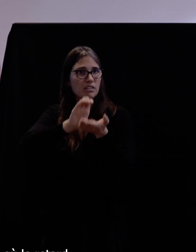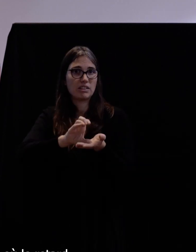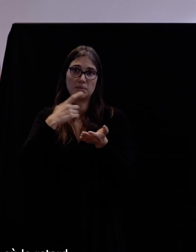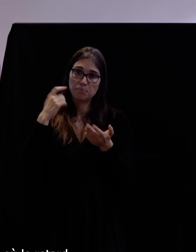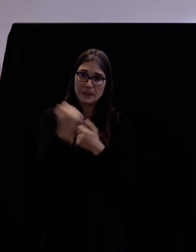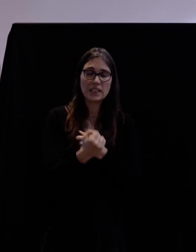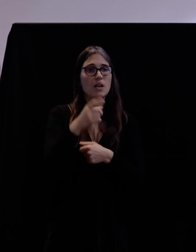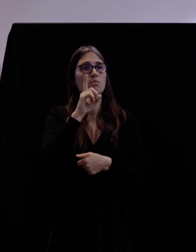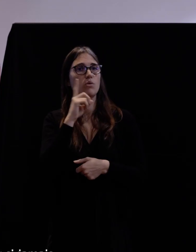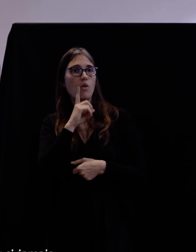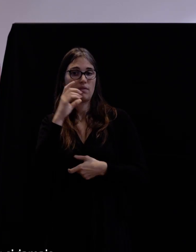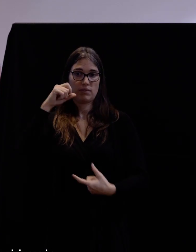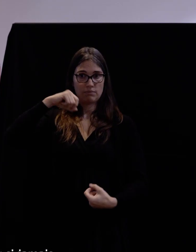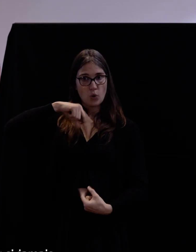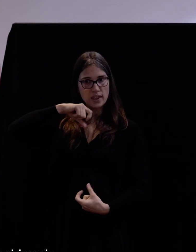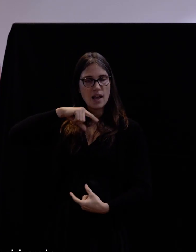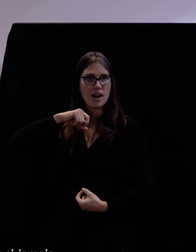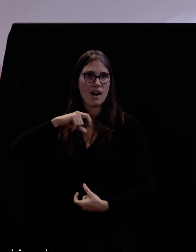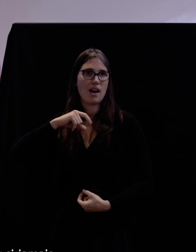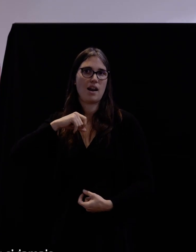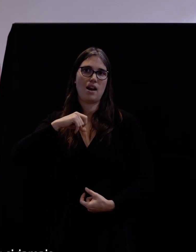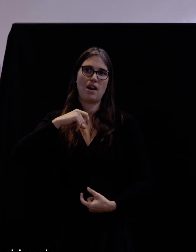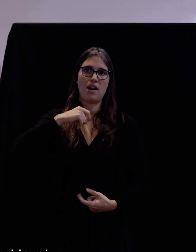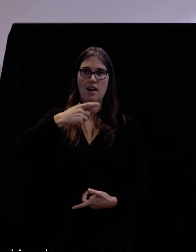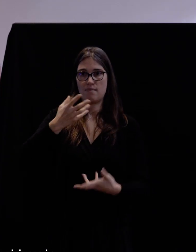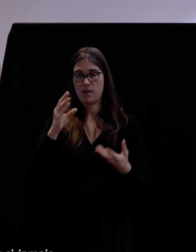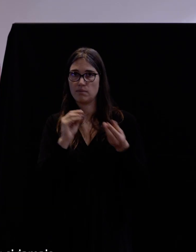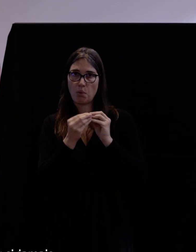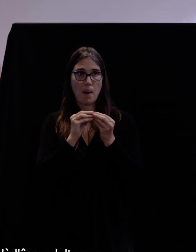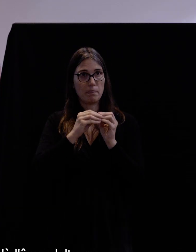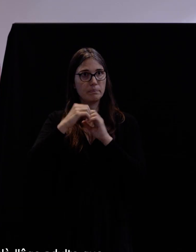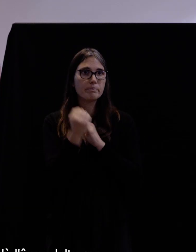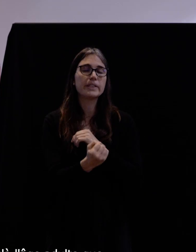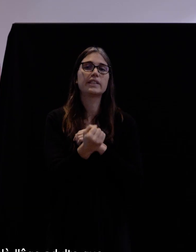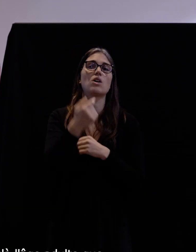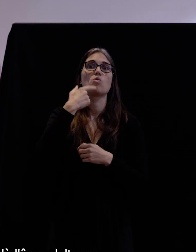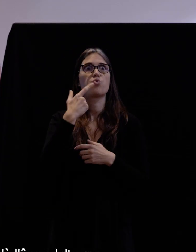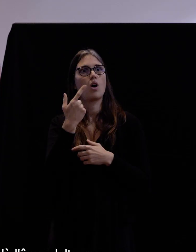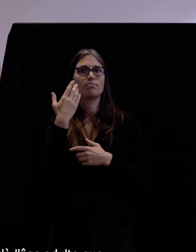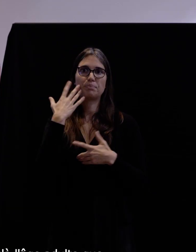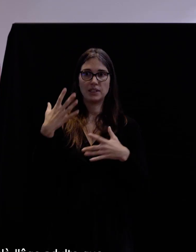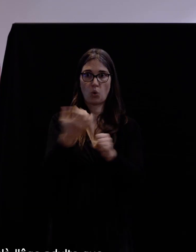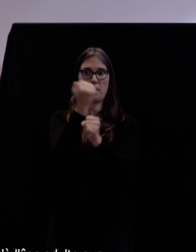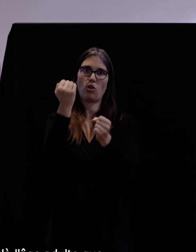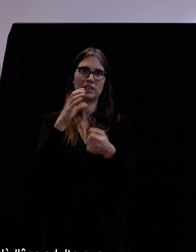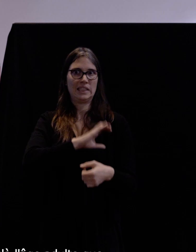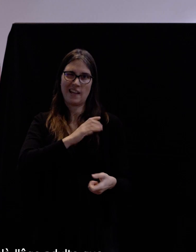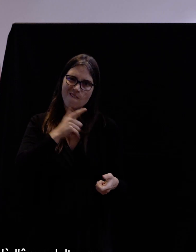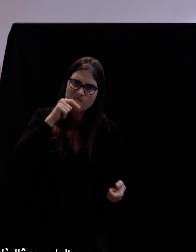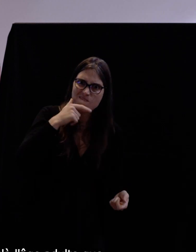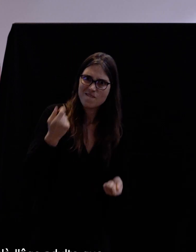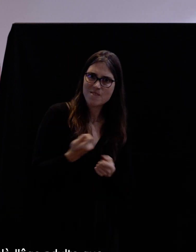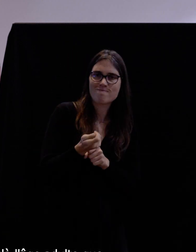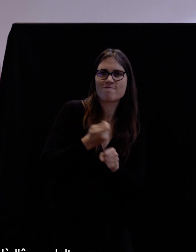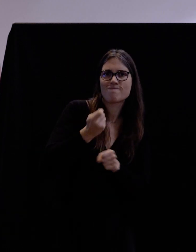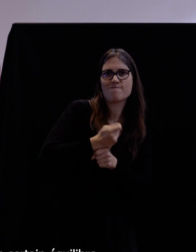s'exprimer, c'est là où on va accélérer si jamais il a des compétences et du coup en demander trop, jusqu'à l'âge adulte, que je trouve un moment plus